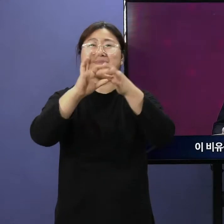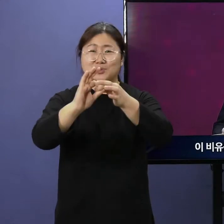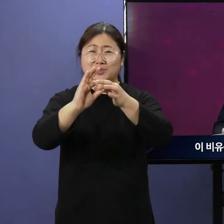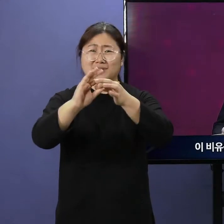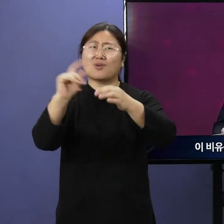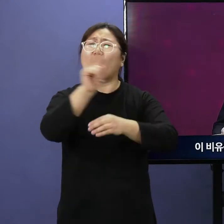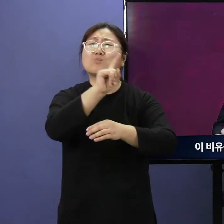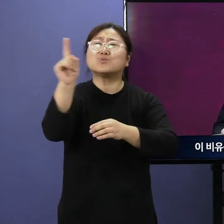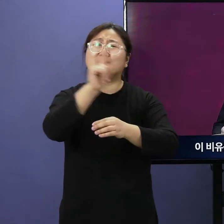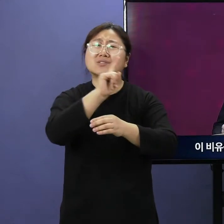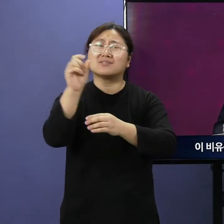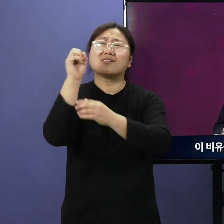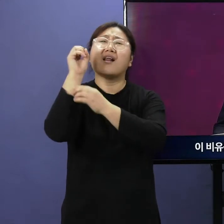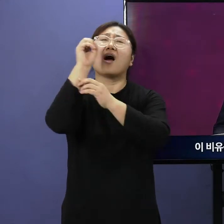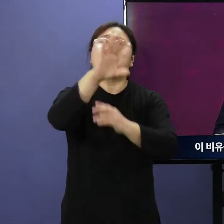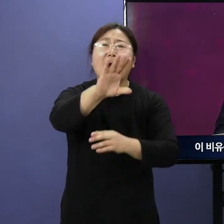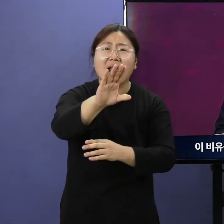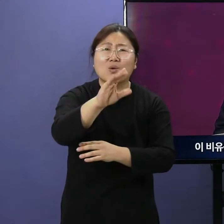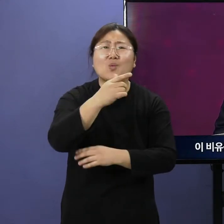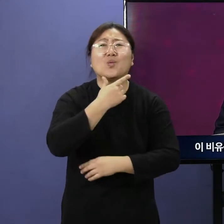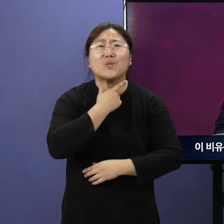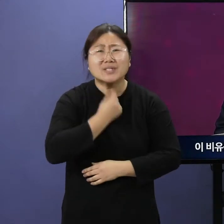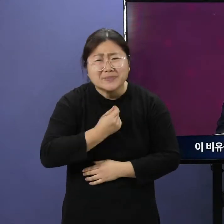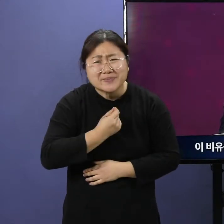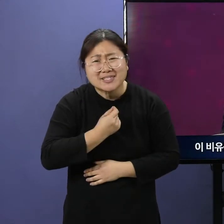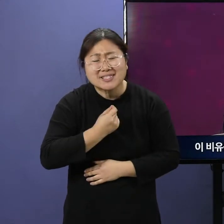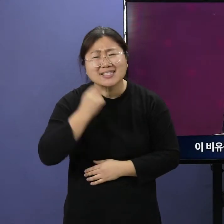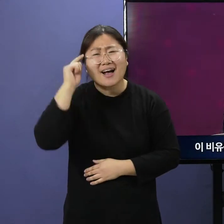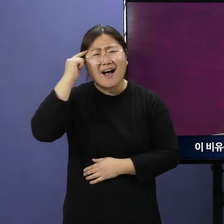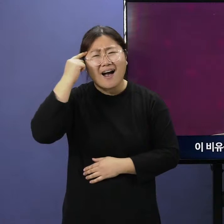말씀하고 싶으신가 하는 것입니다.